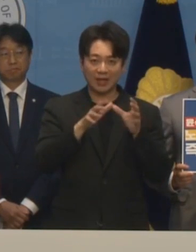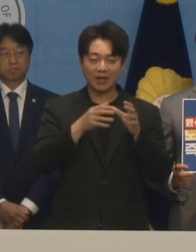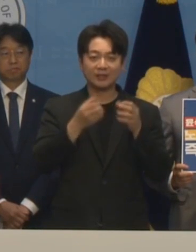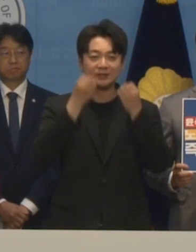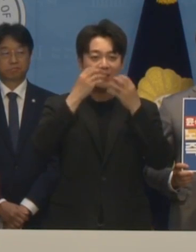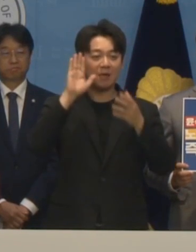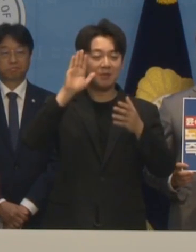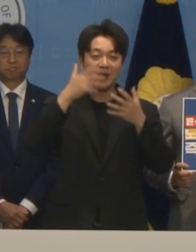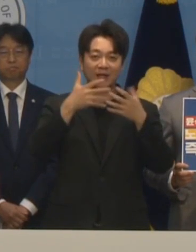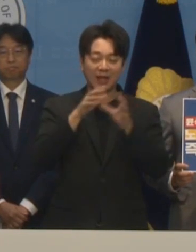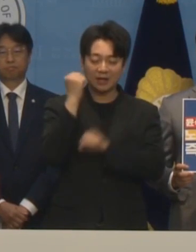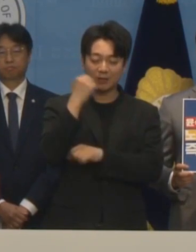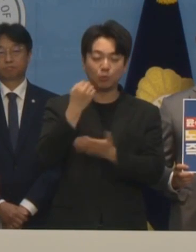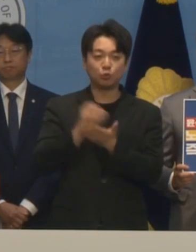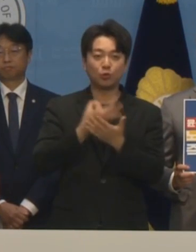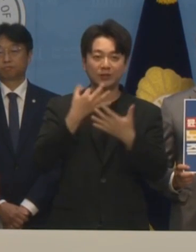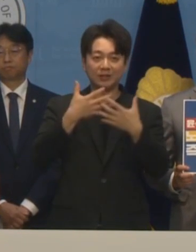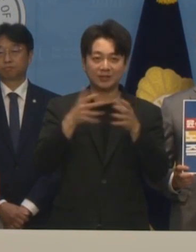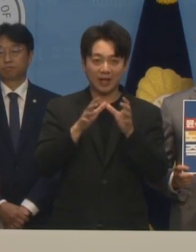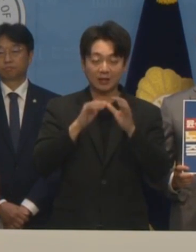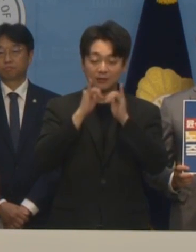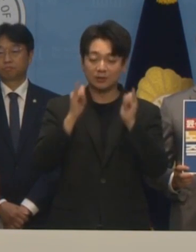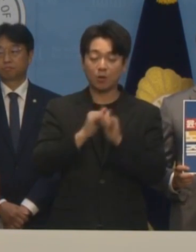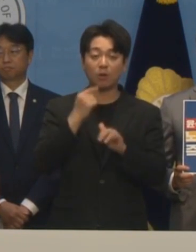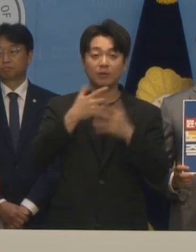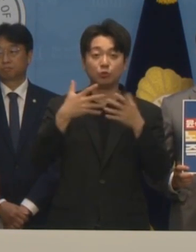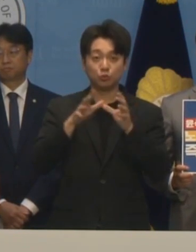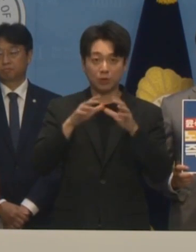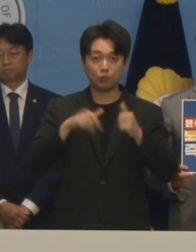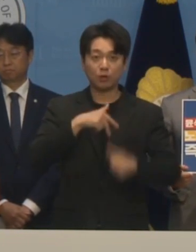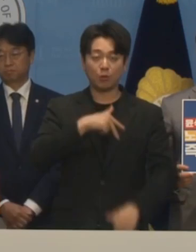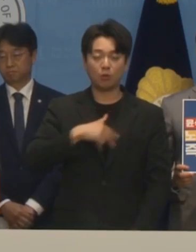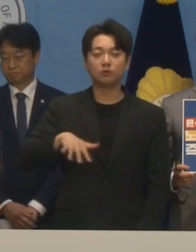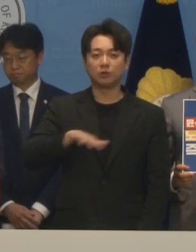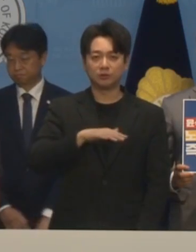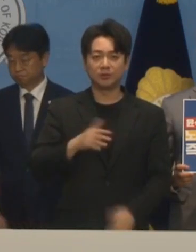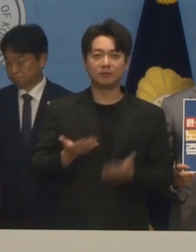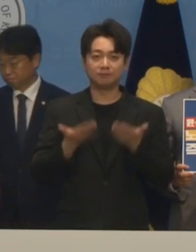새로운미래, 기본소득당, 사회민주당 국회의원 일동.